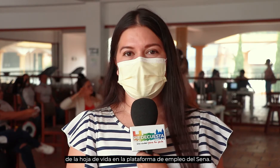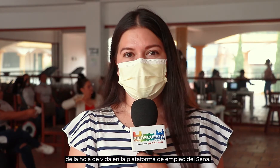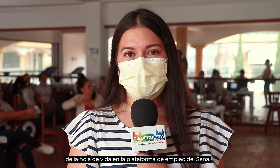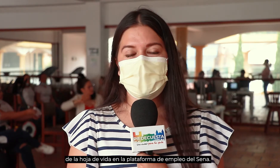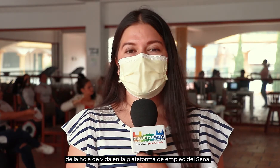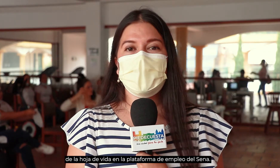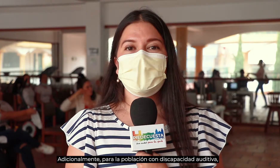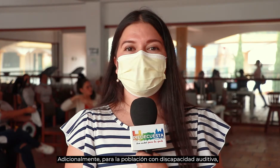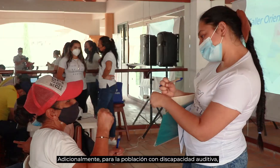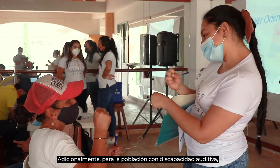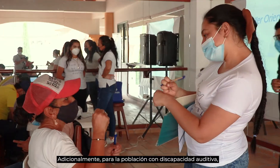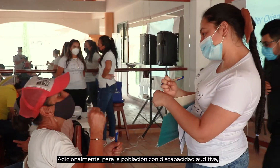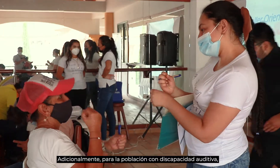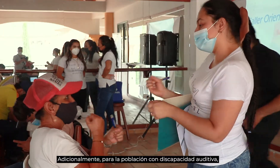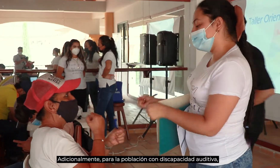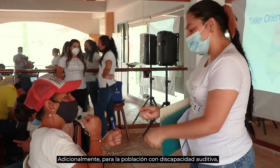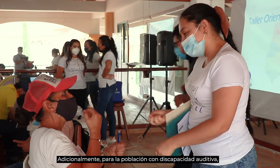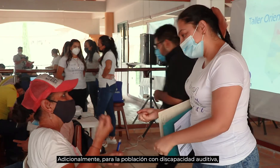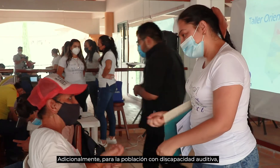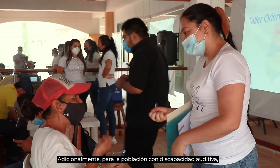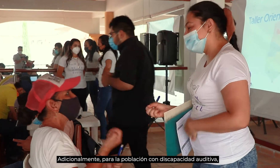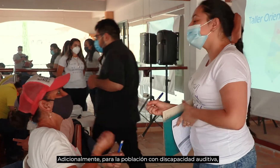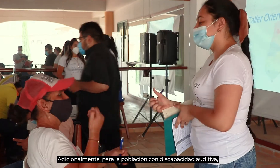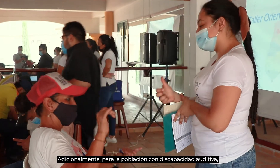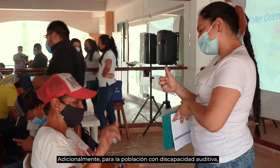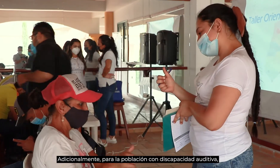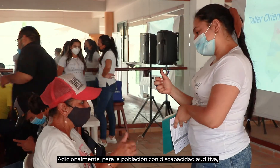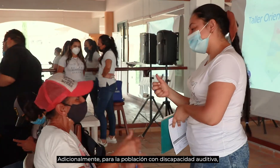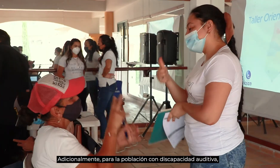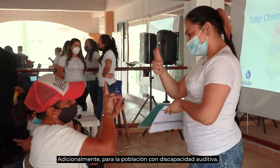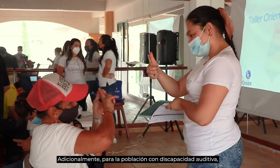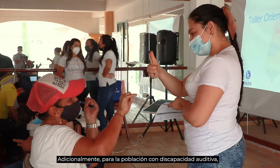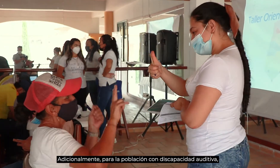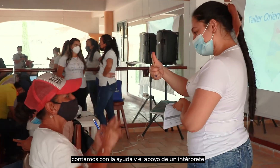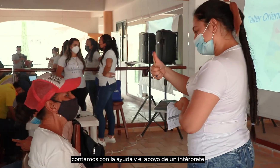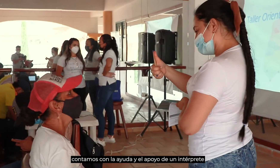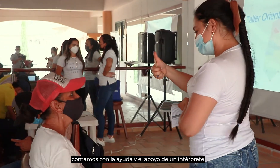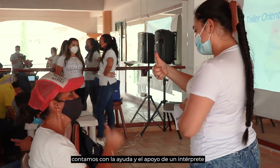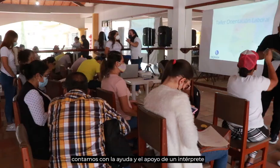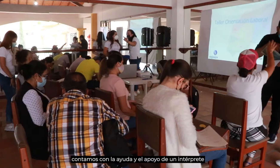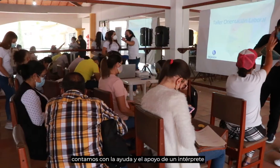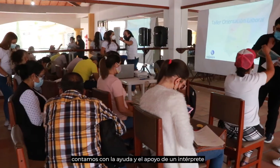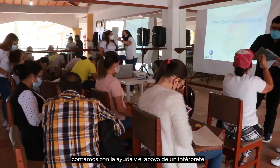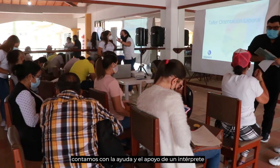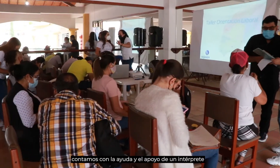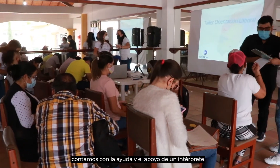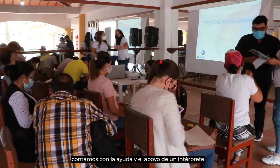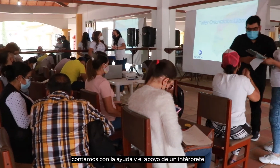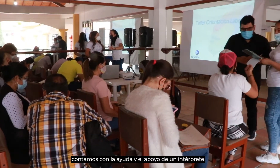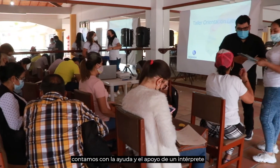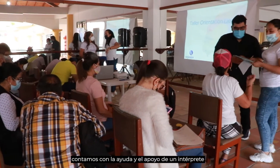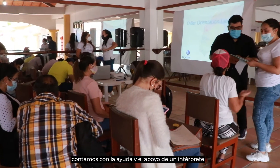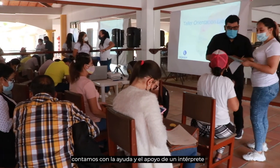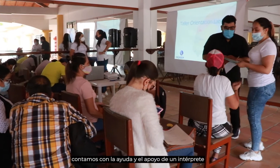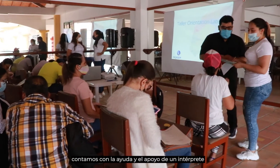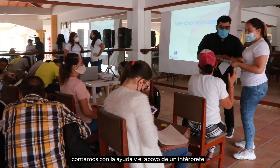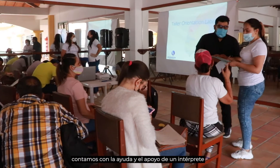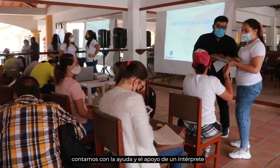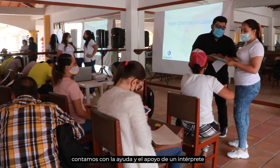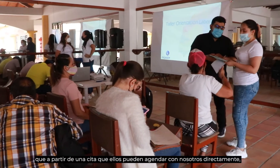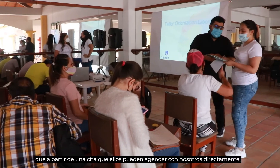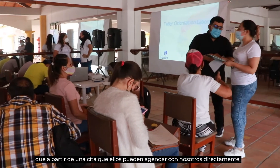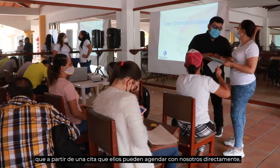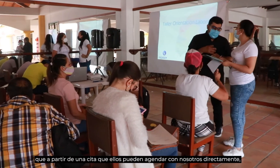empleo del SENA. Adicionalmente, para la población con discapacidad auditiva, contamos con la ayuda y el apoyo de un